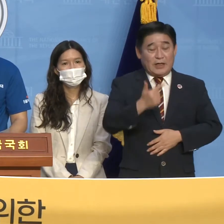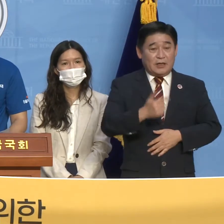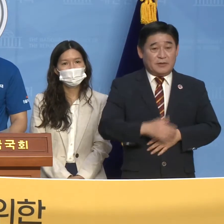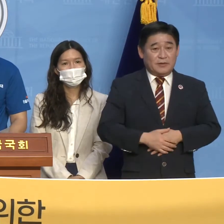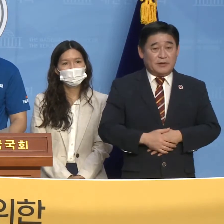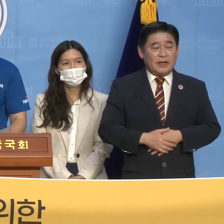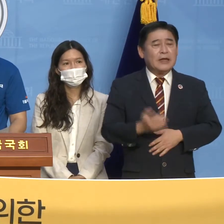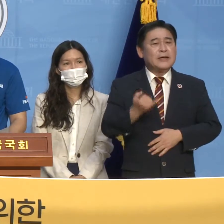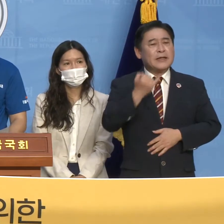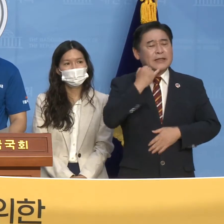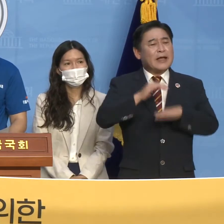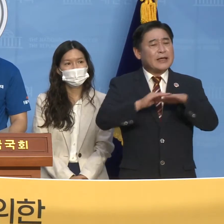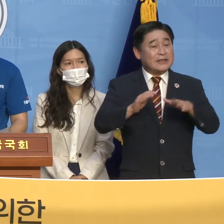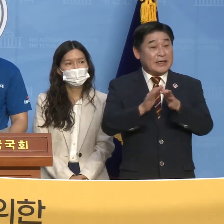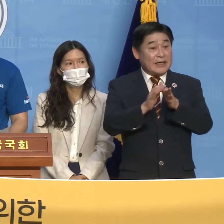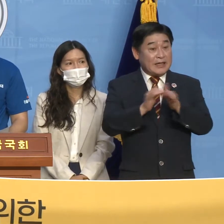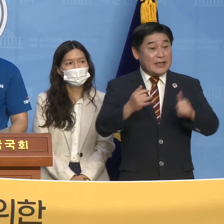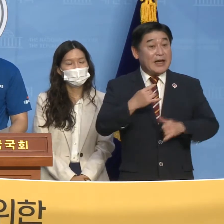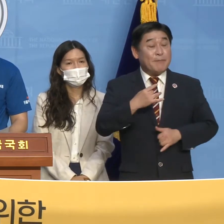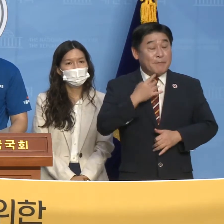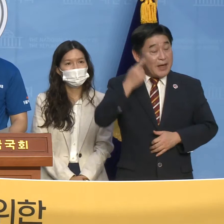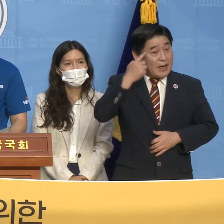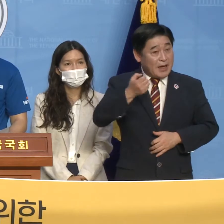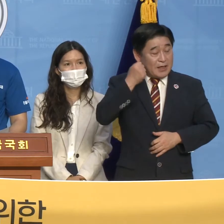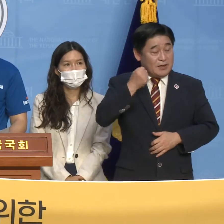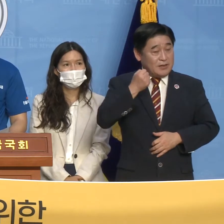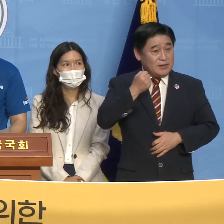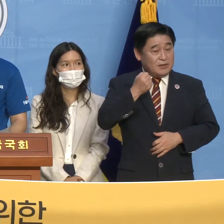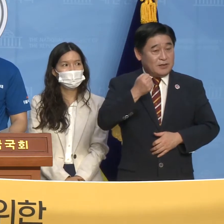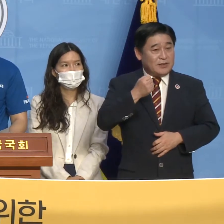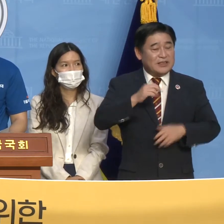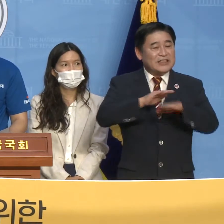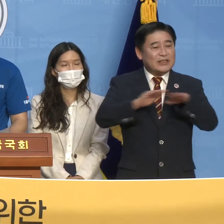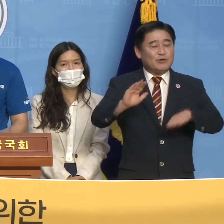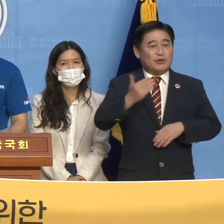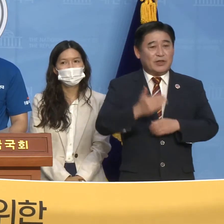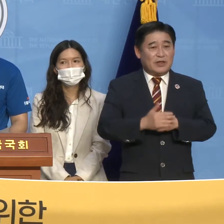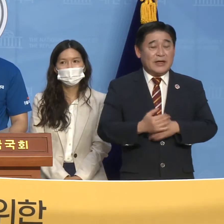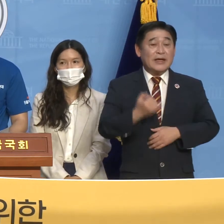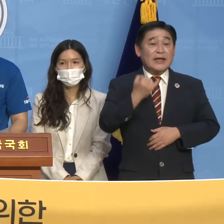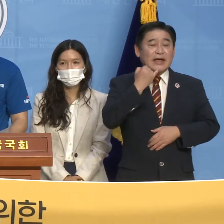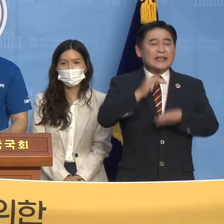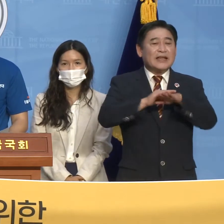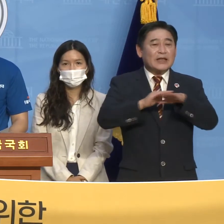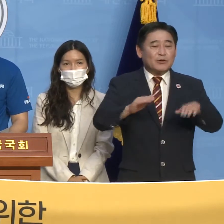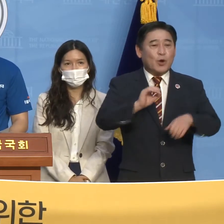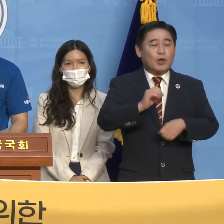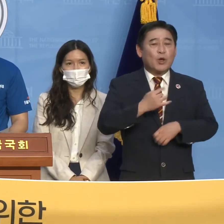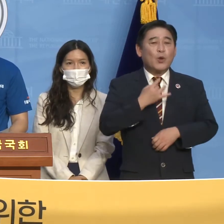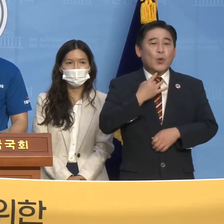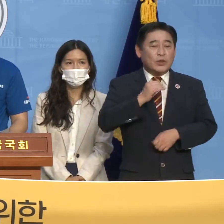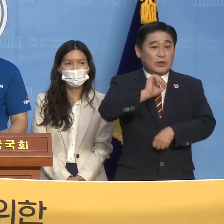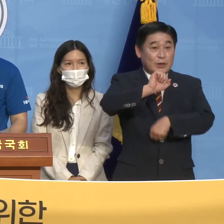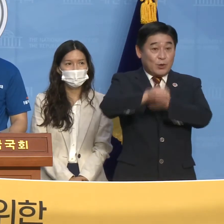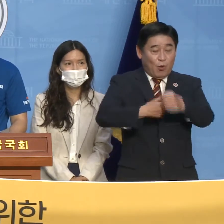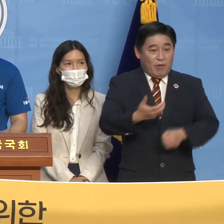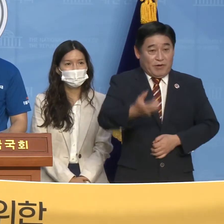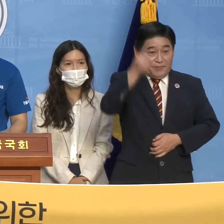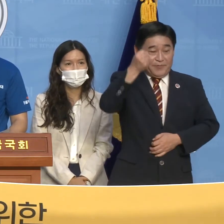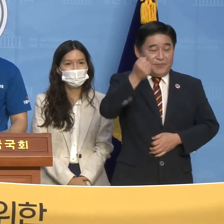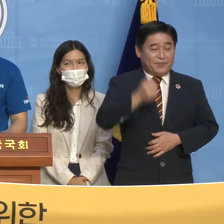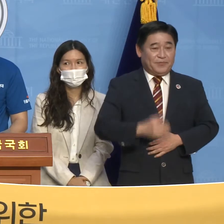괜찮음의 기준이 결코 인간의 눈높이에 맞춰져서는 안 됩니다. 괜찮음의 기준은 오롯이 동물들의 것이어야